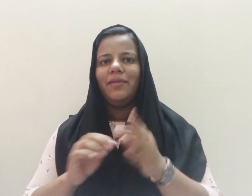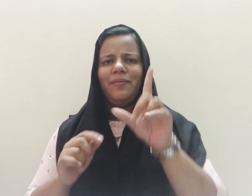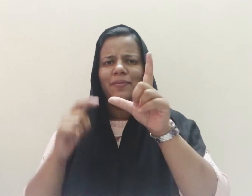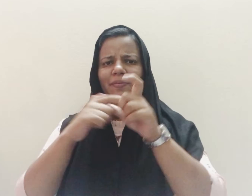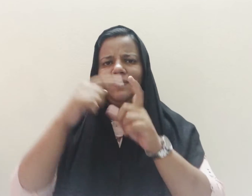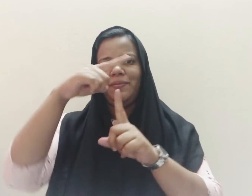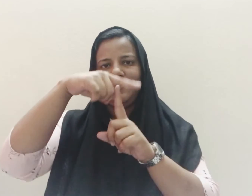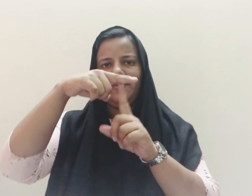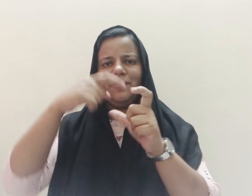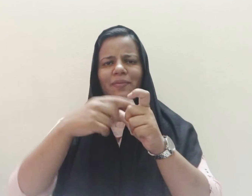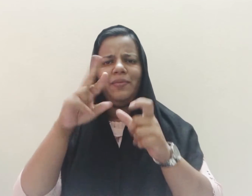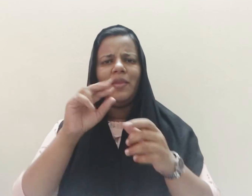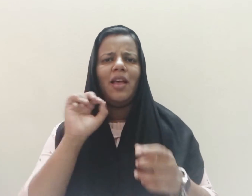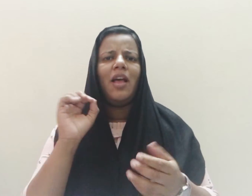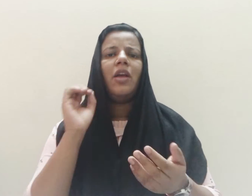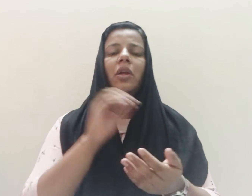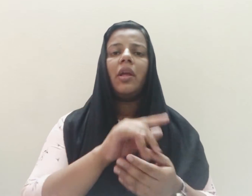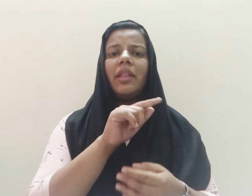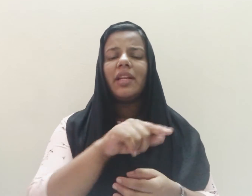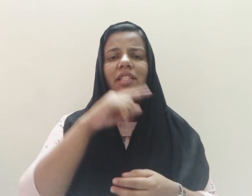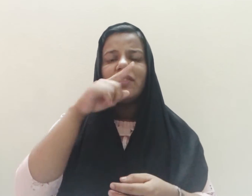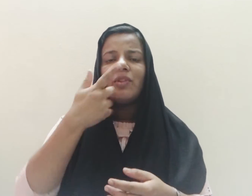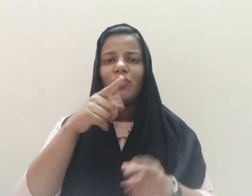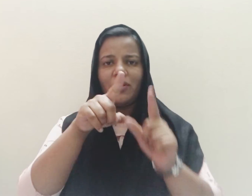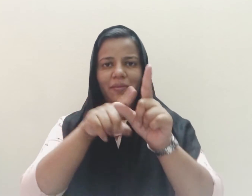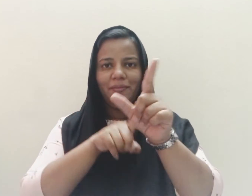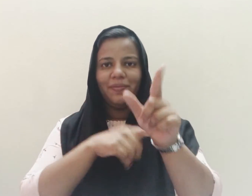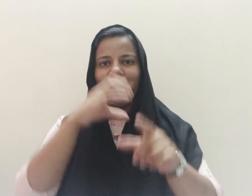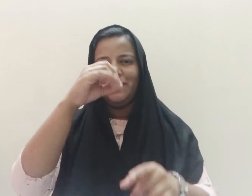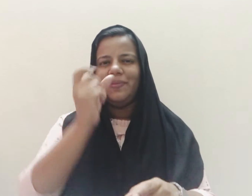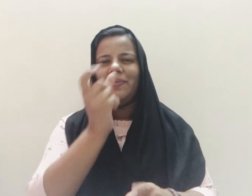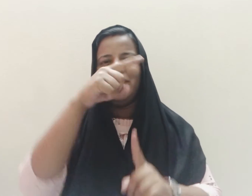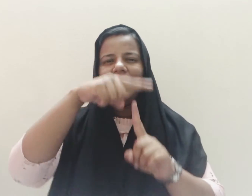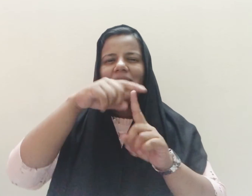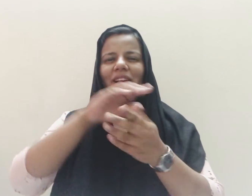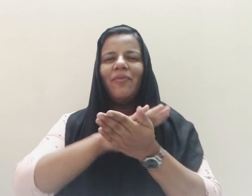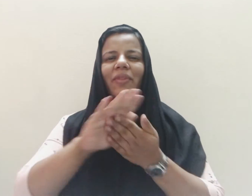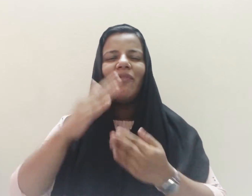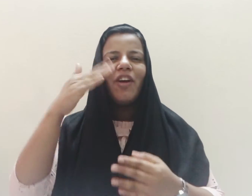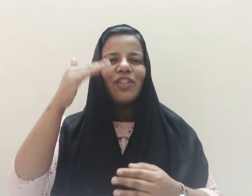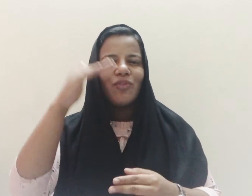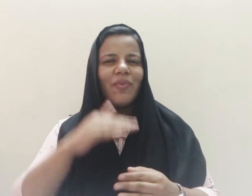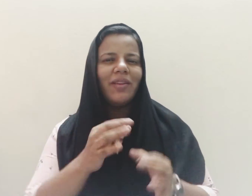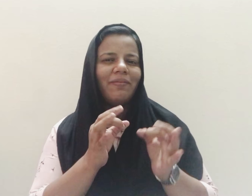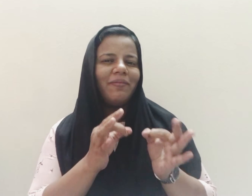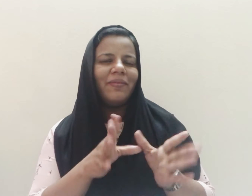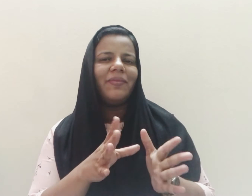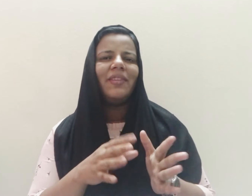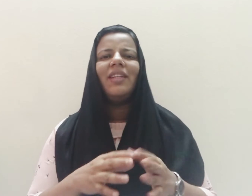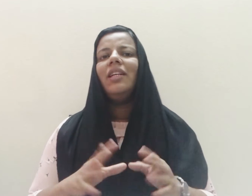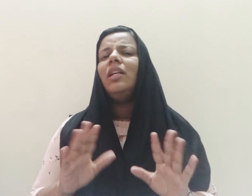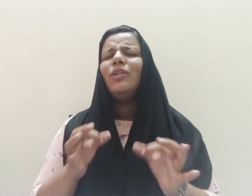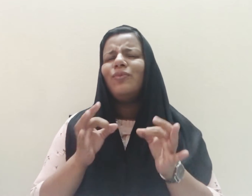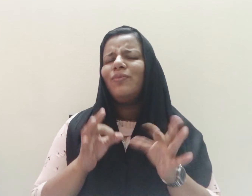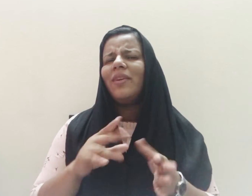തിമോത്തിയെ ഉപദേശിക്കുക, ആരും നിൻ്റെ യൗവനത്തെ തുച്ഛീകരിക്കാനിടവരരുത്. ആമീൻ. തുച്ഛീകരിക്കാനിടവരുത് എന്ന് വെച്ചാൽ